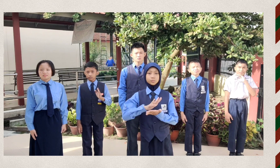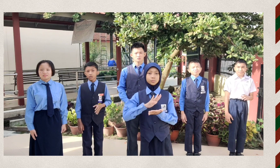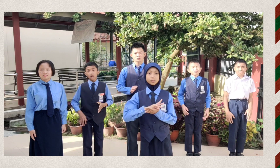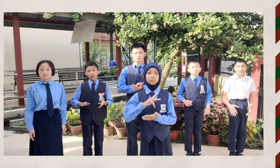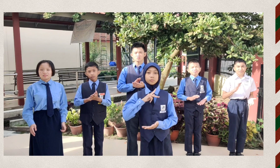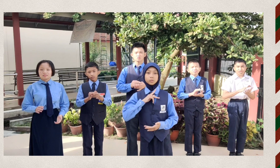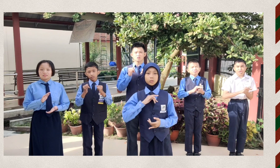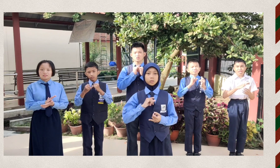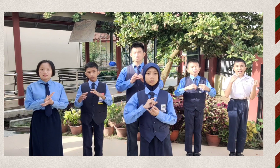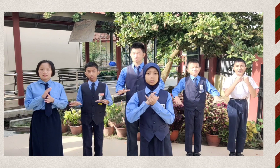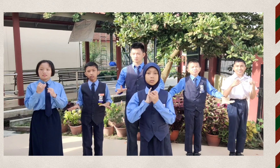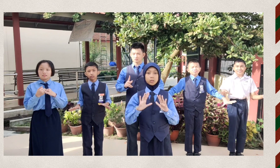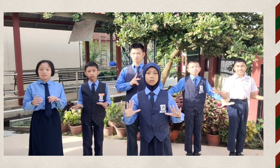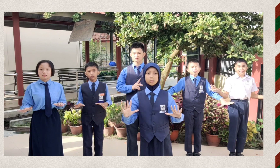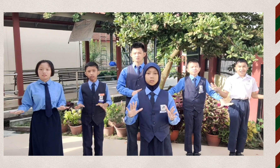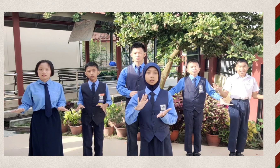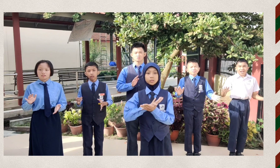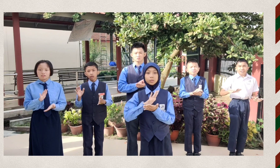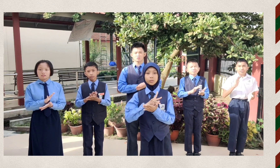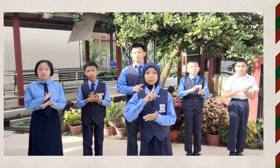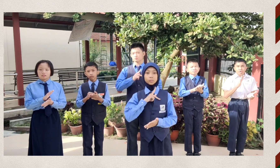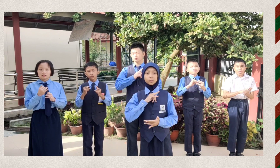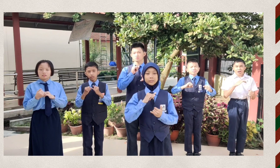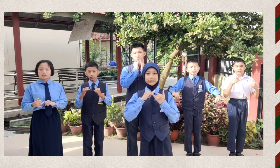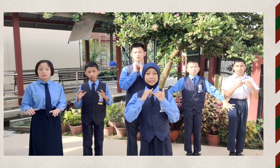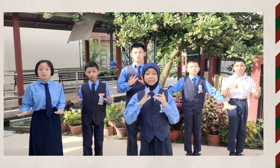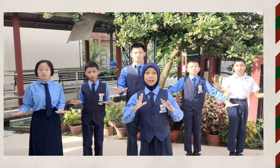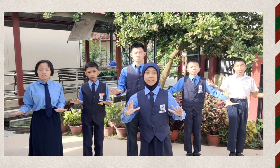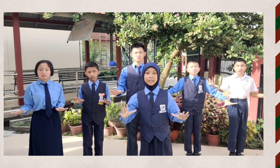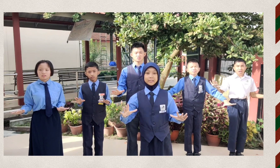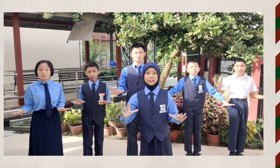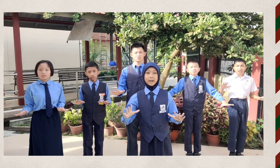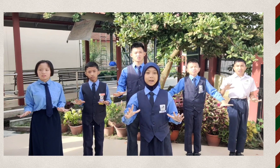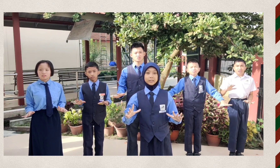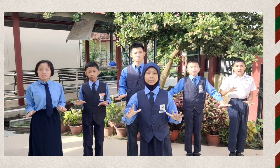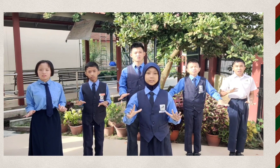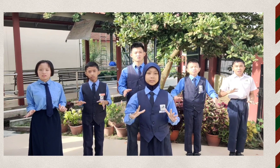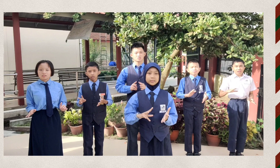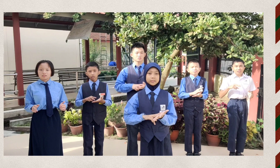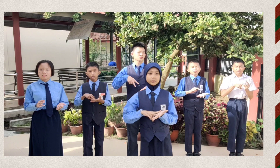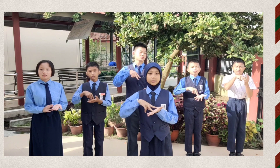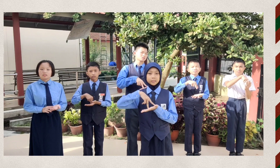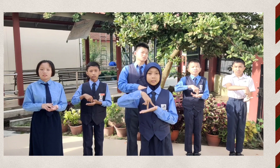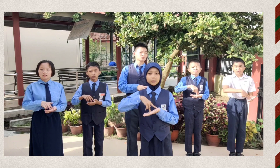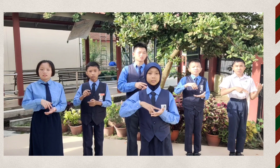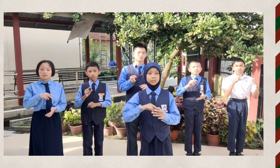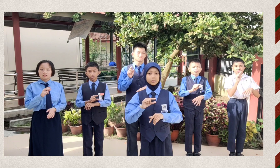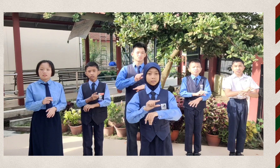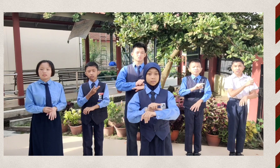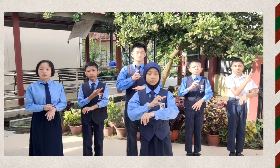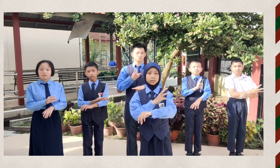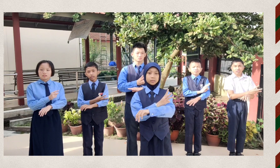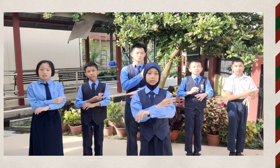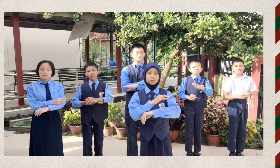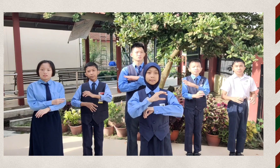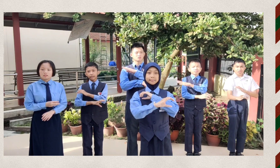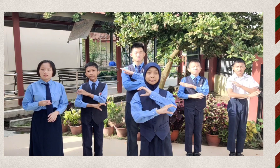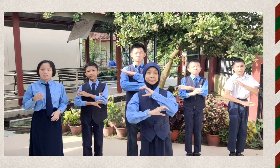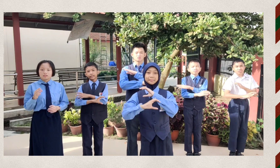Sekolahku sejahtera, sekolahku sejahtera, bangkitlah generasi pewaris